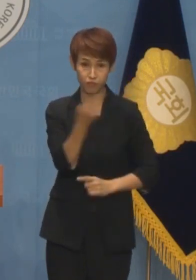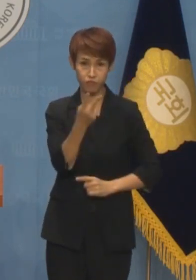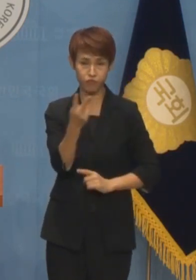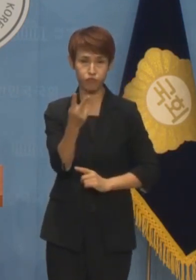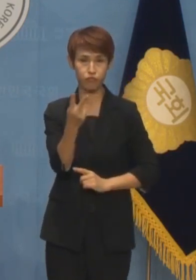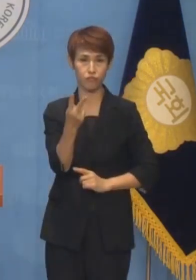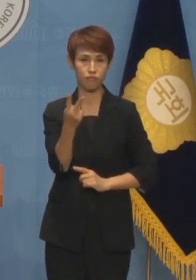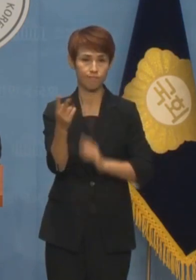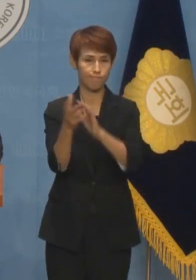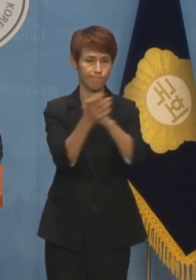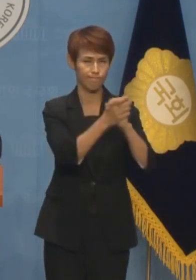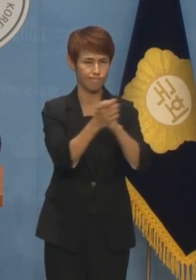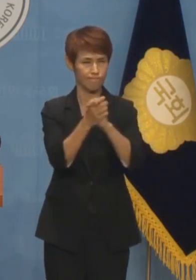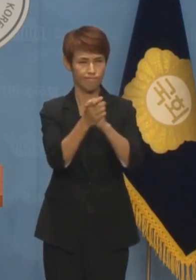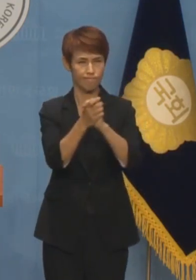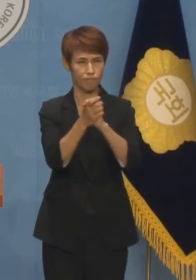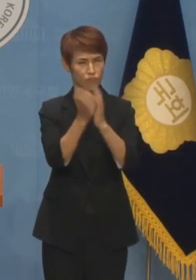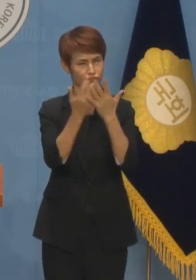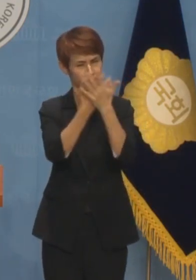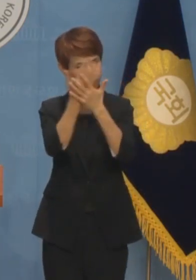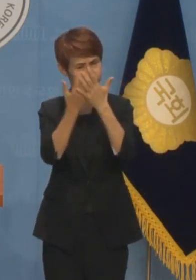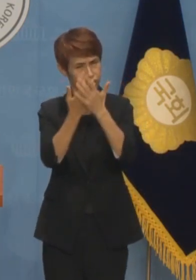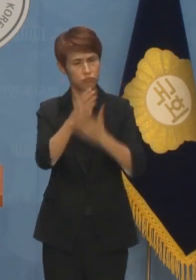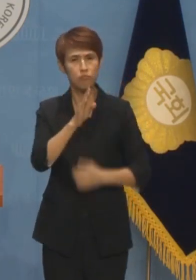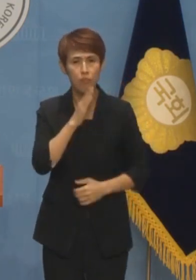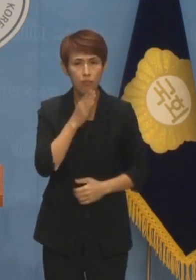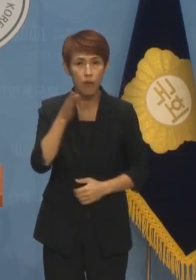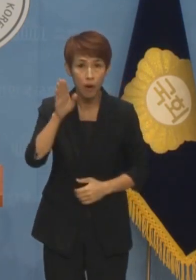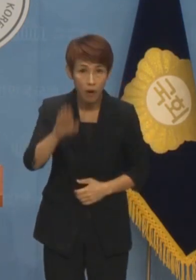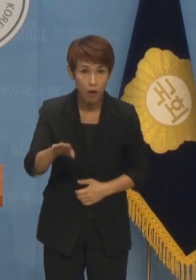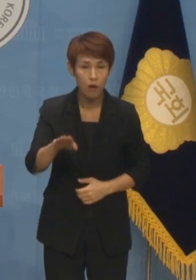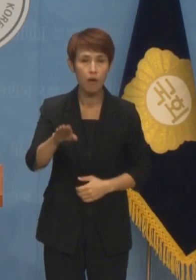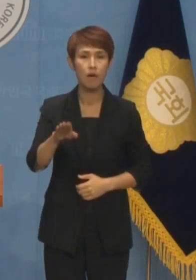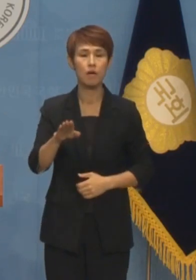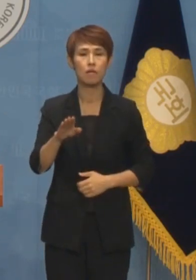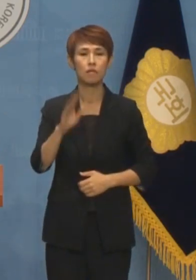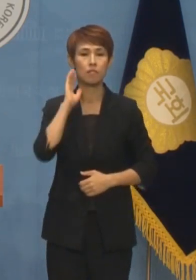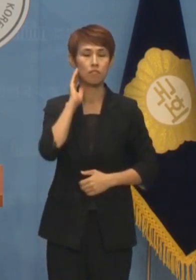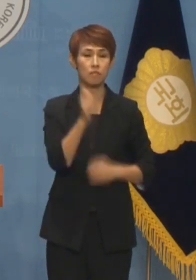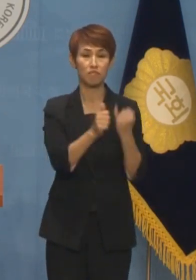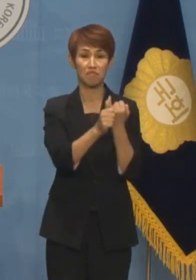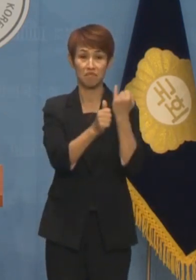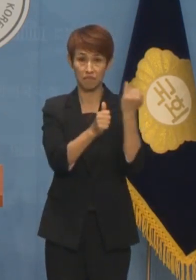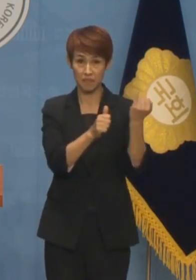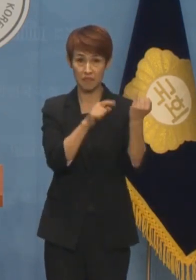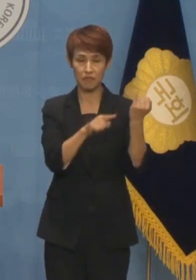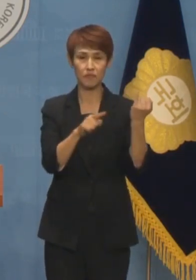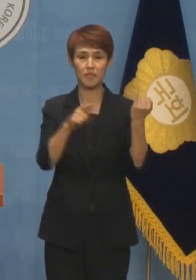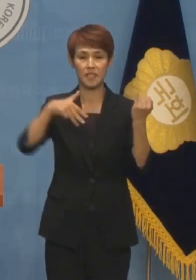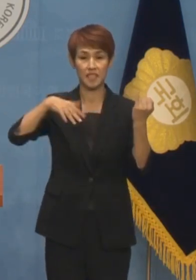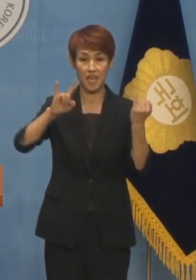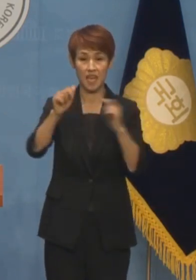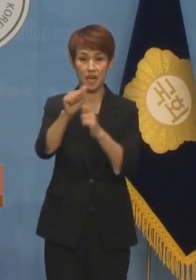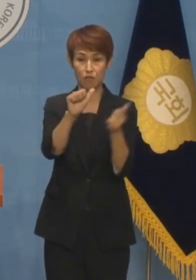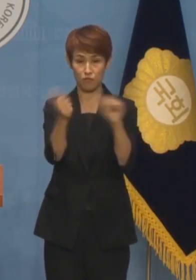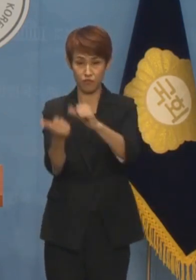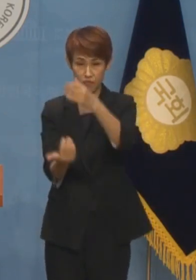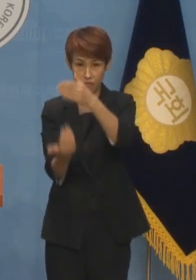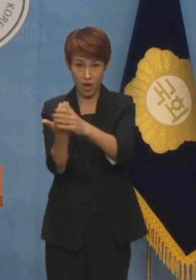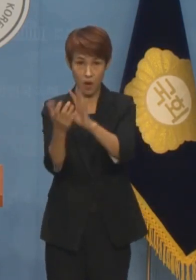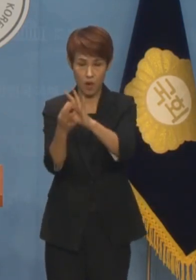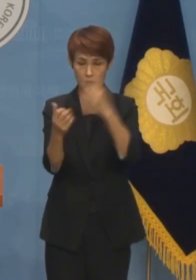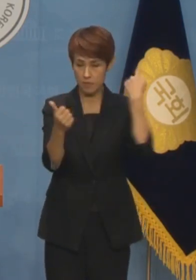신분관계가 심함에도 불구하고 마치 김건희 여사가 최상병 사망사건에 대한 외 우혹